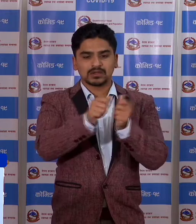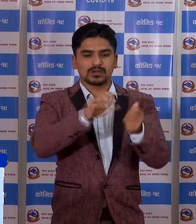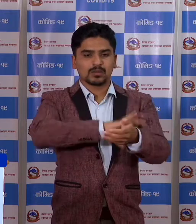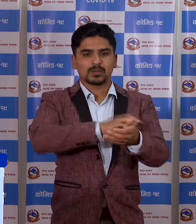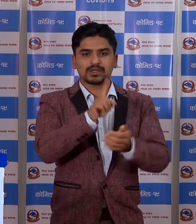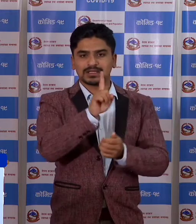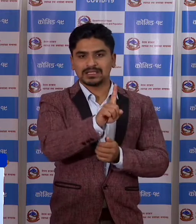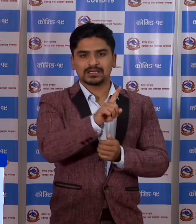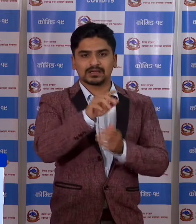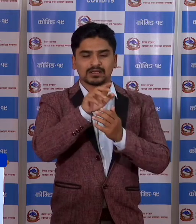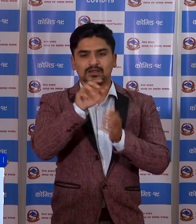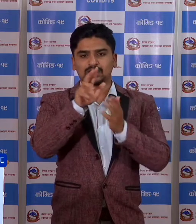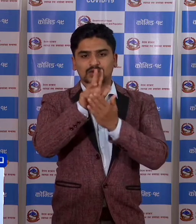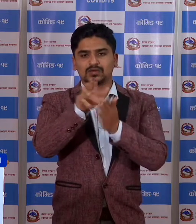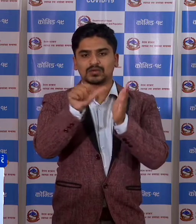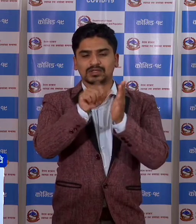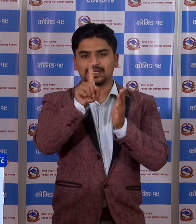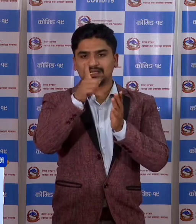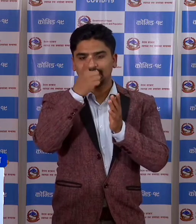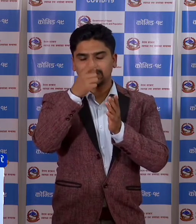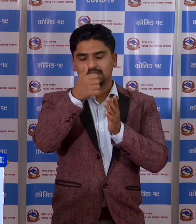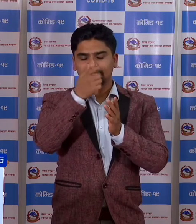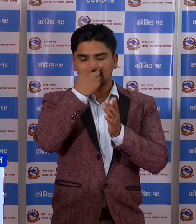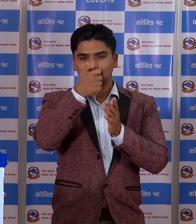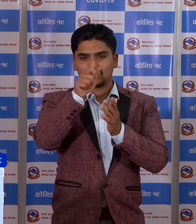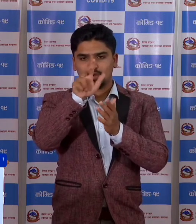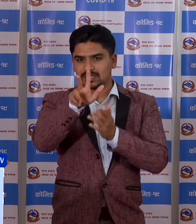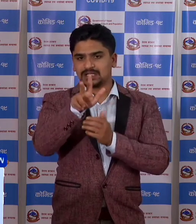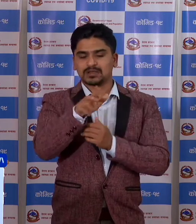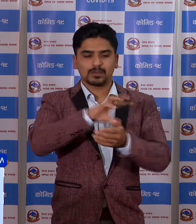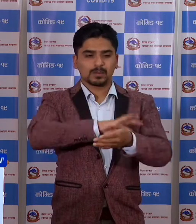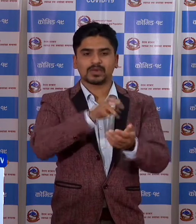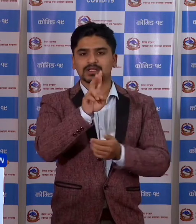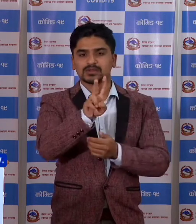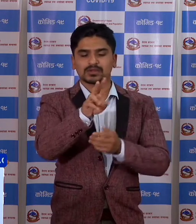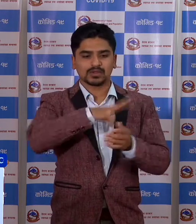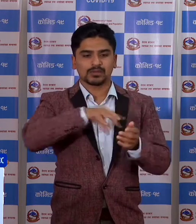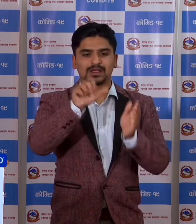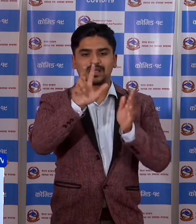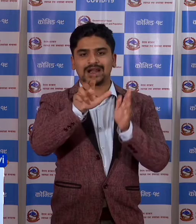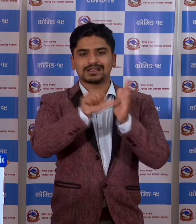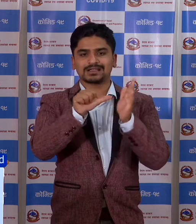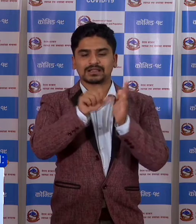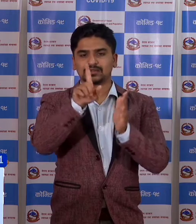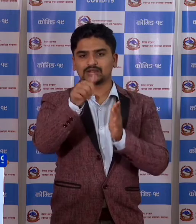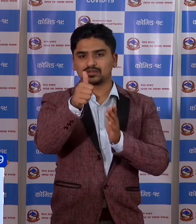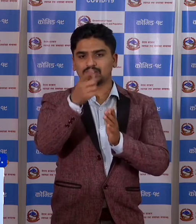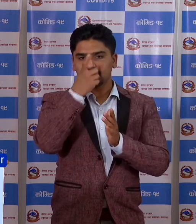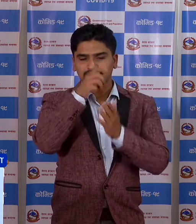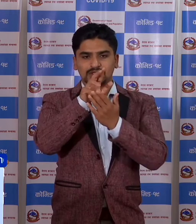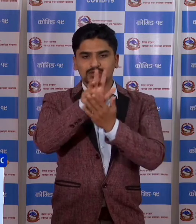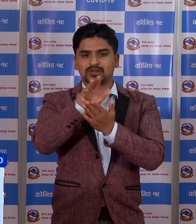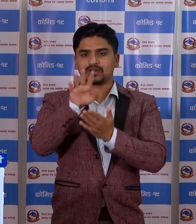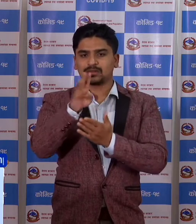प्रदेश नम्बर 1 का 9 जिल्लामा 168 जना, प्रदेश नम्बर 2 का सबै 8 जिल्लामा 694